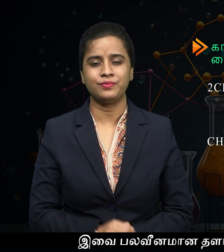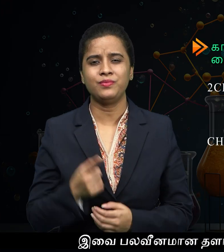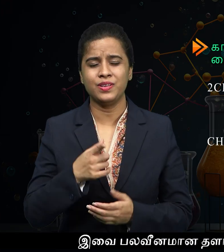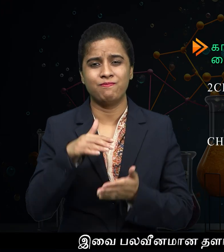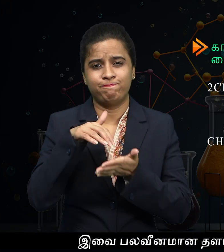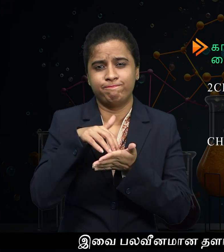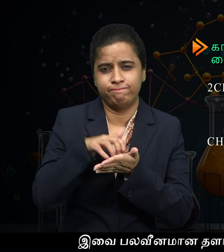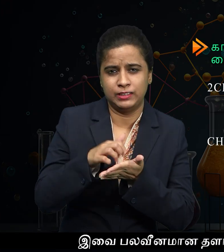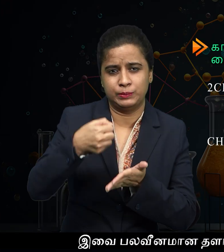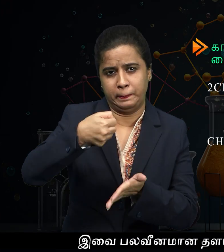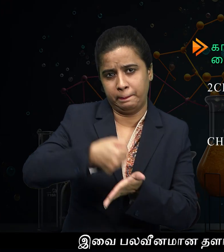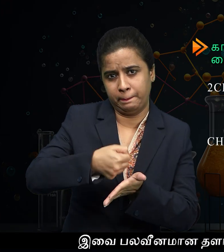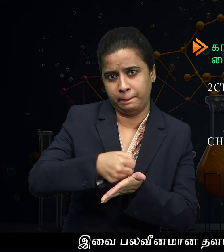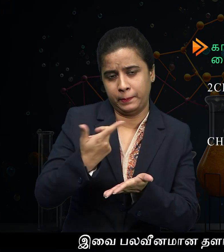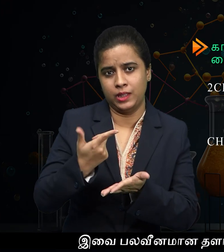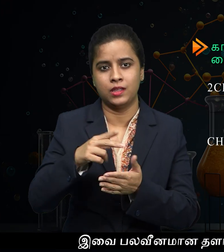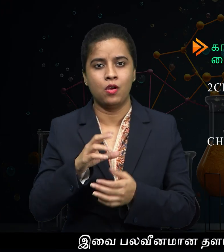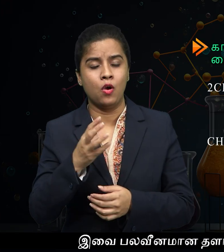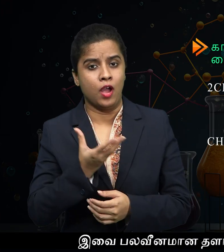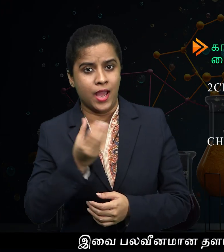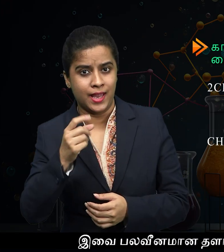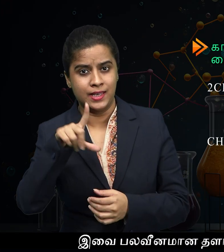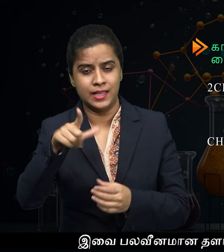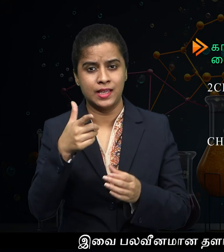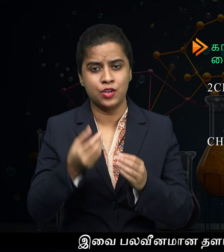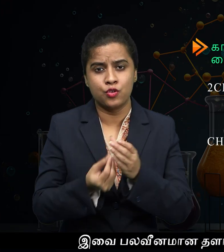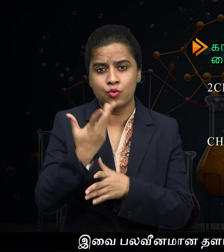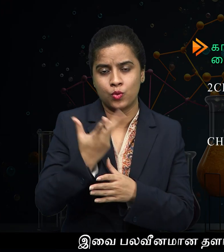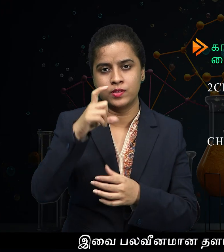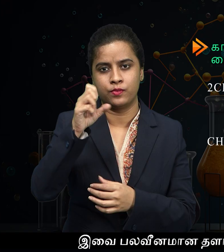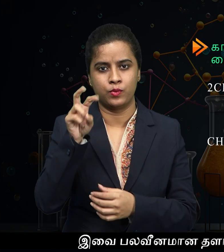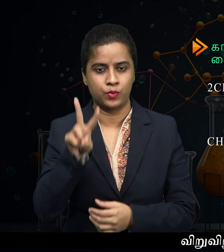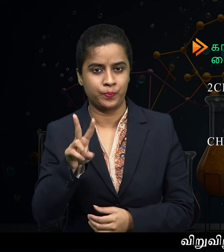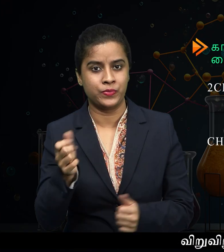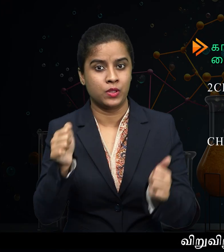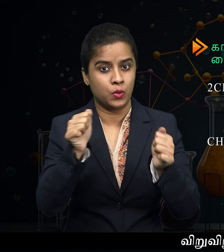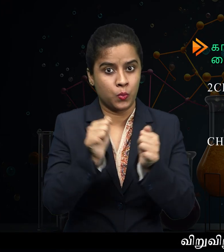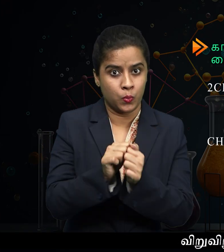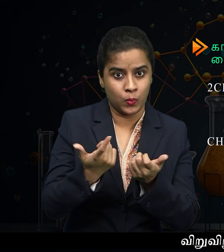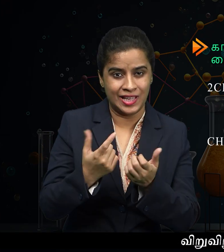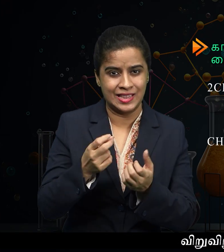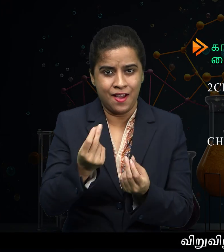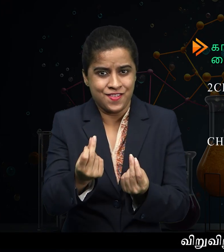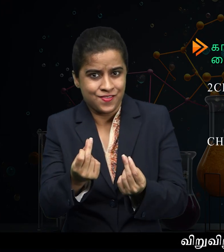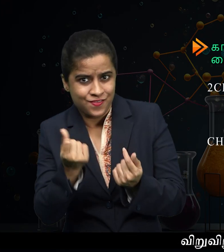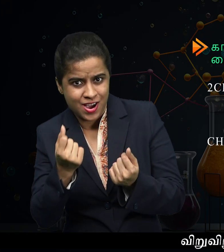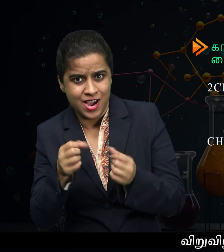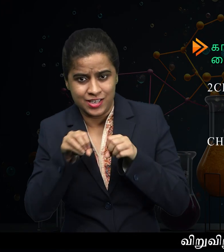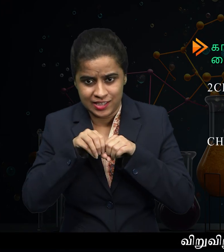இவை பலவீனமான காரங்கள் மற்றும் CO2-வை விடுவிக்கிறது. விறுவிறுப்பான உமிழும்.